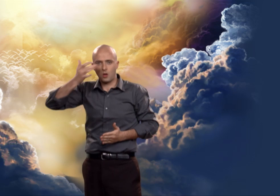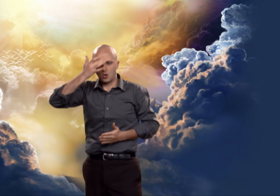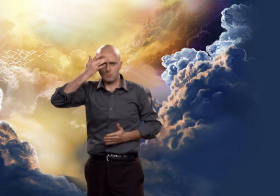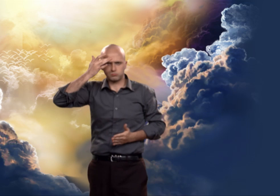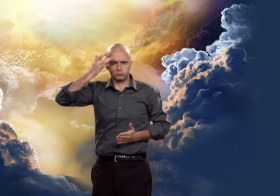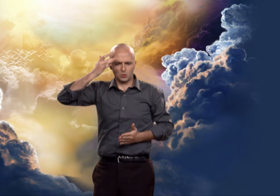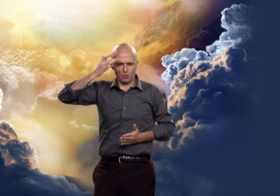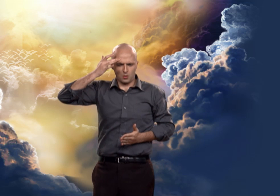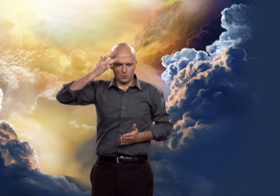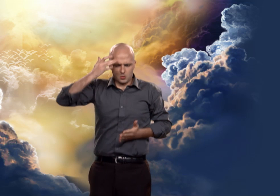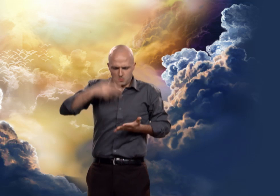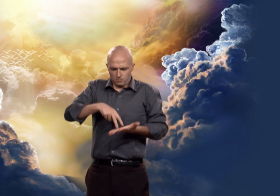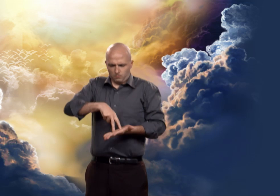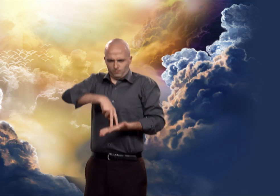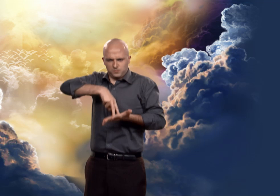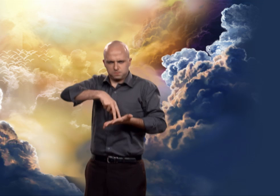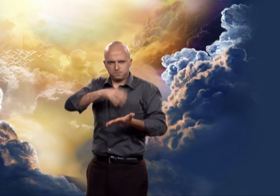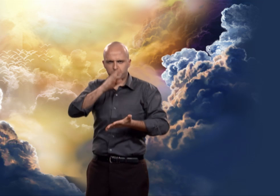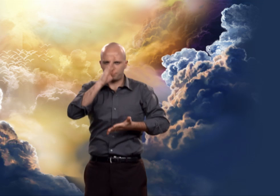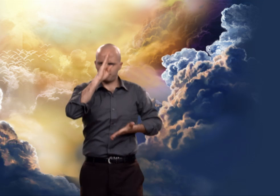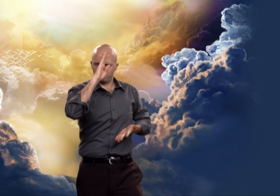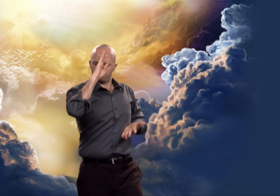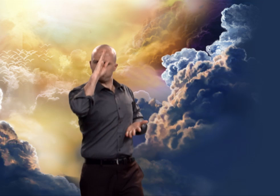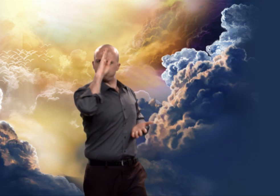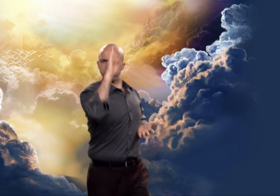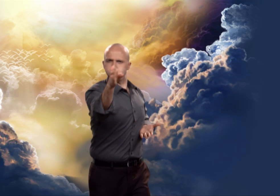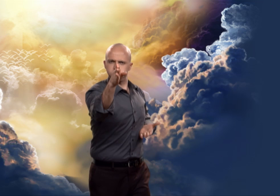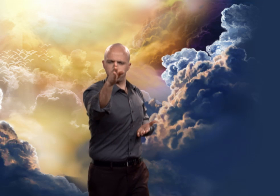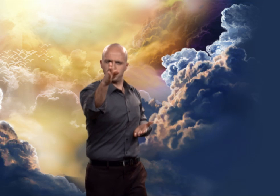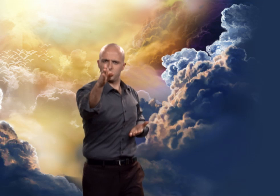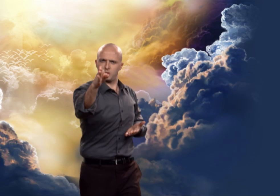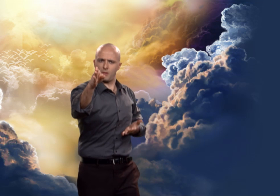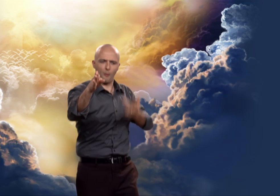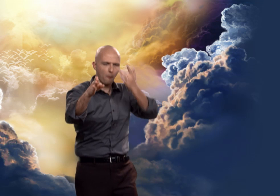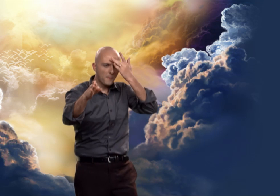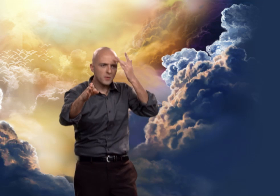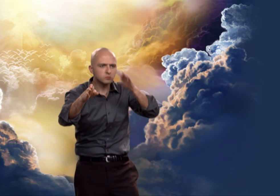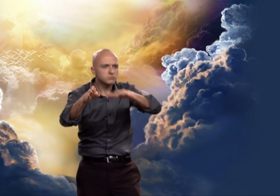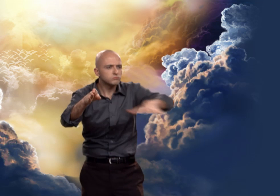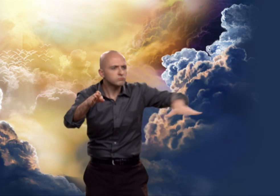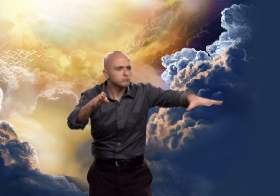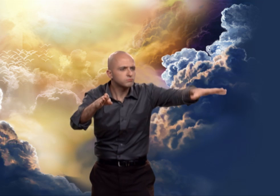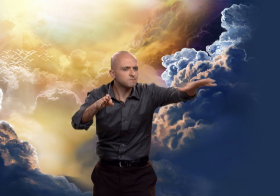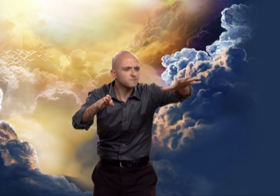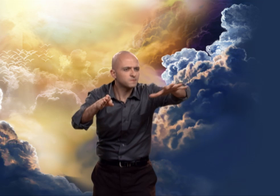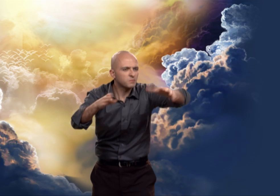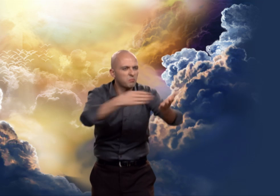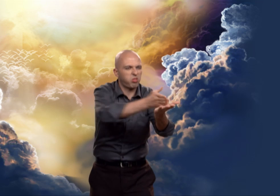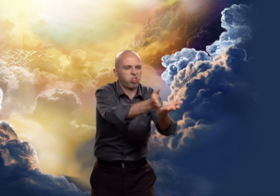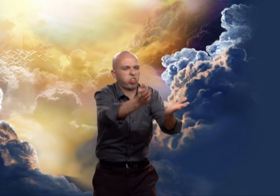textos mais claros será distorcido. A Bíblia inteira deve ser apresentada às pessoas tal como